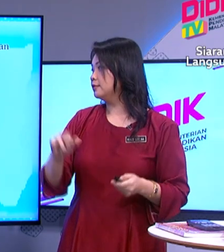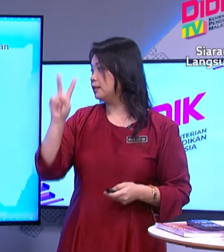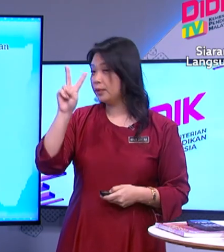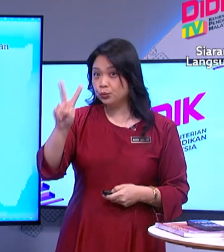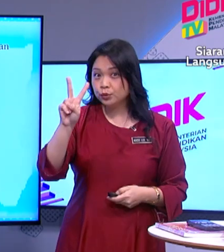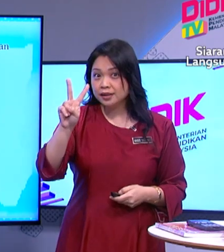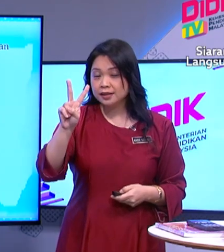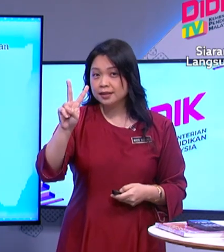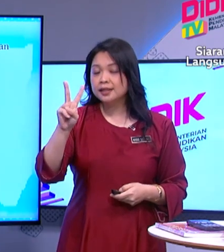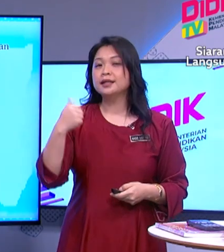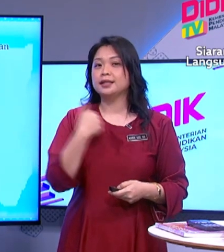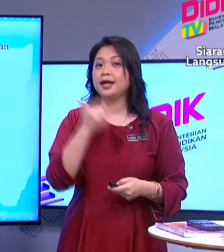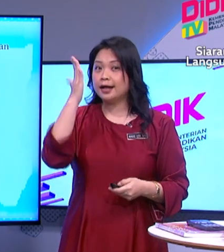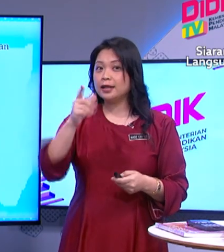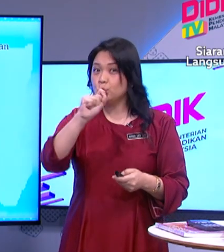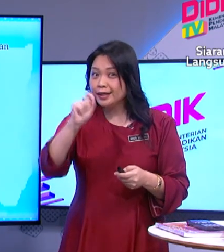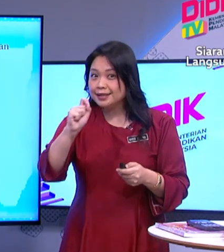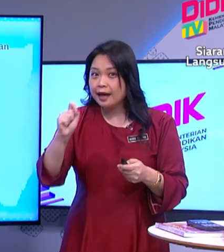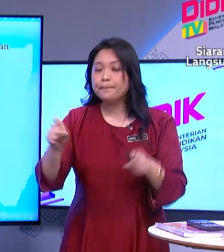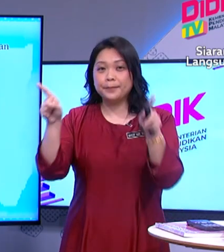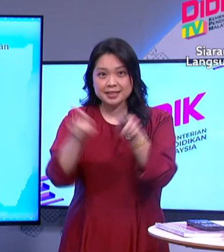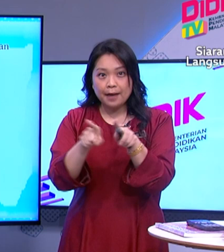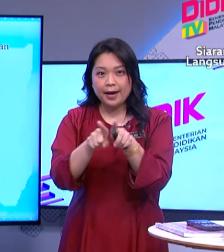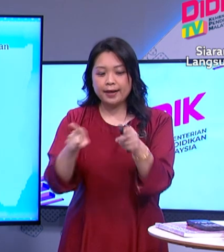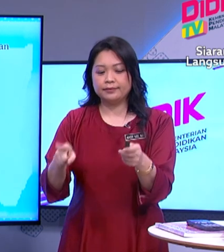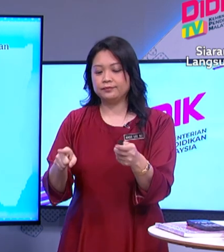Hai sampe2 kita akan Tuliskan persamaan